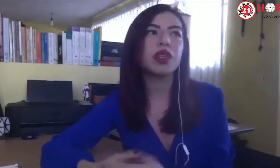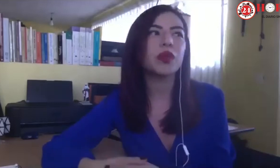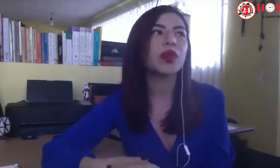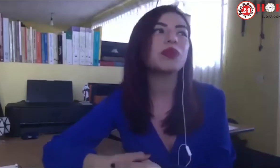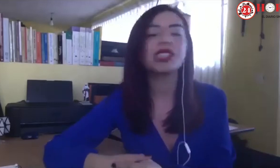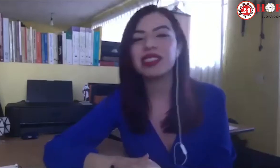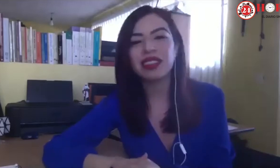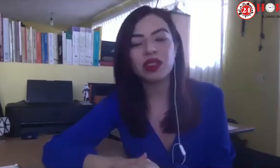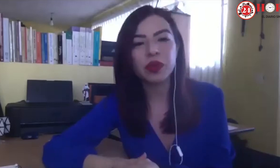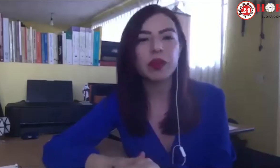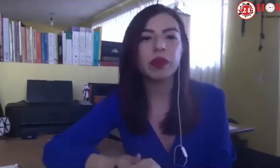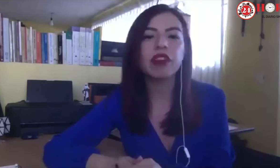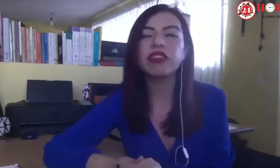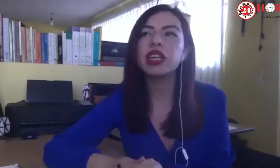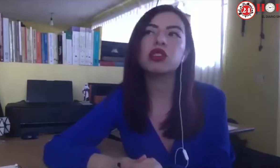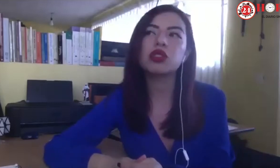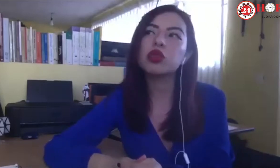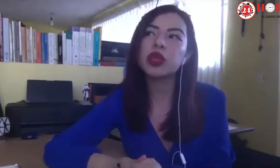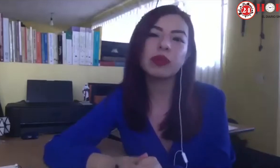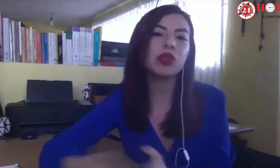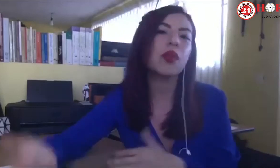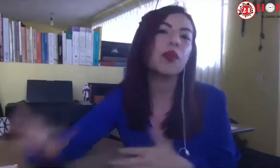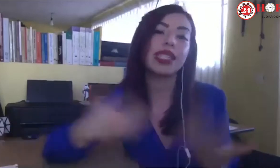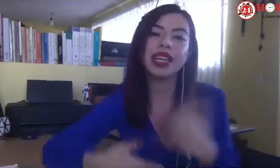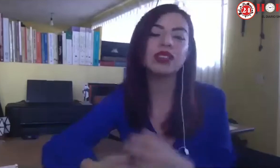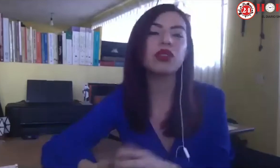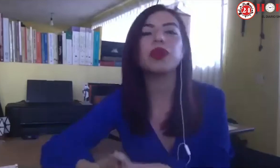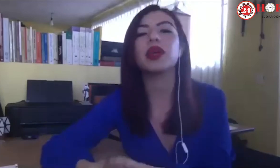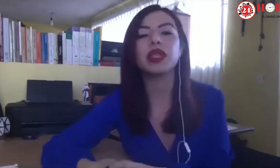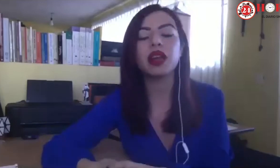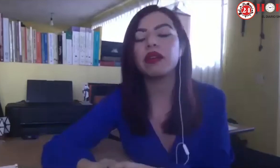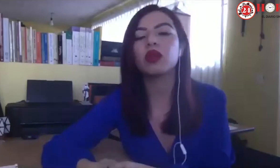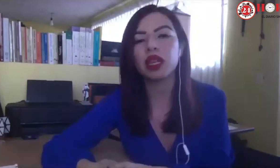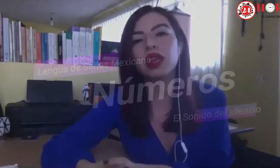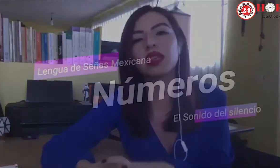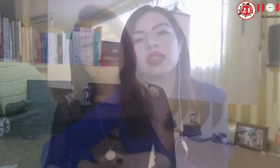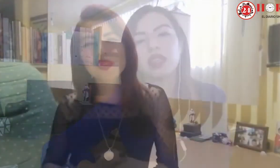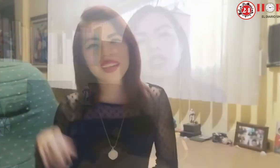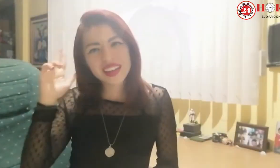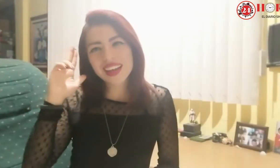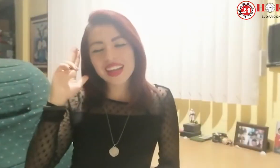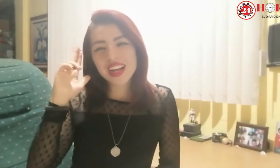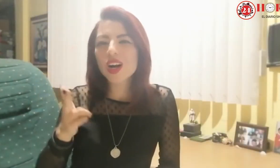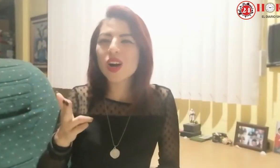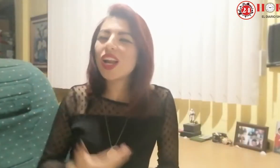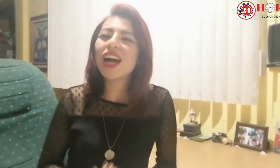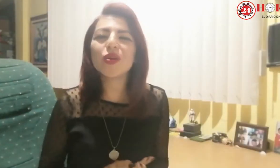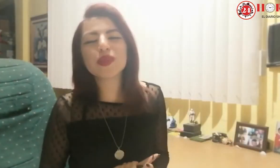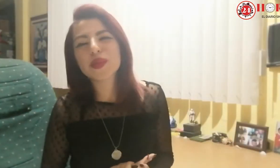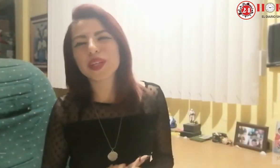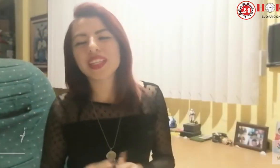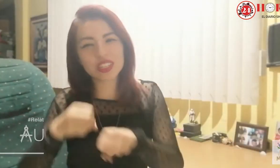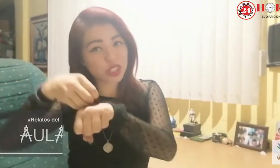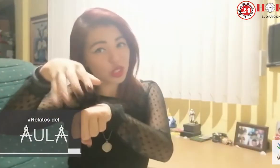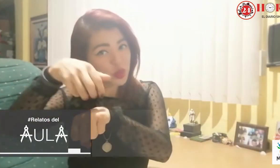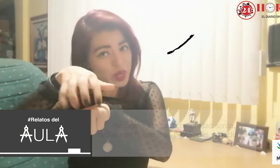un momento como de mucha incertidumbre, pero al final nosotros no podíamos como pasarnos completamente a la virtualidad. Olin, quien está por finalizar